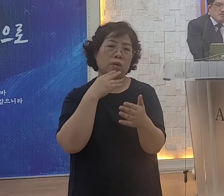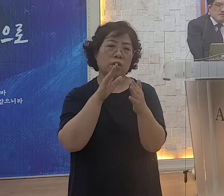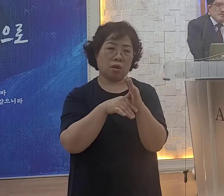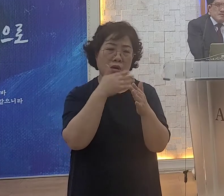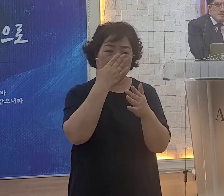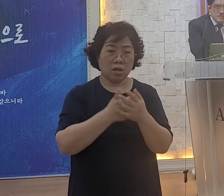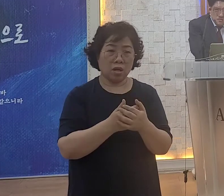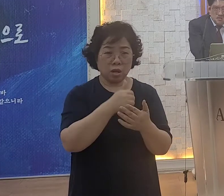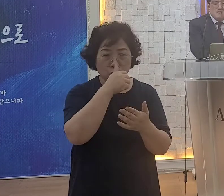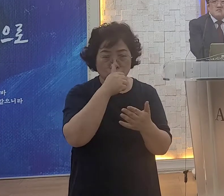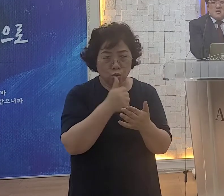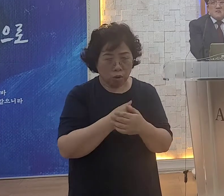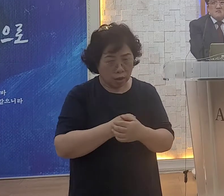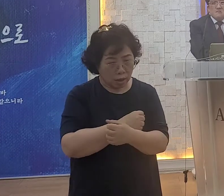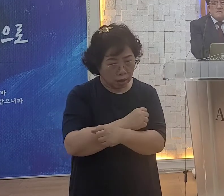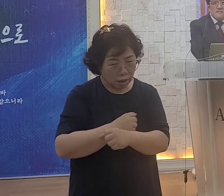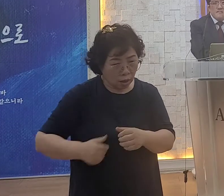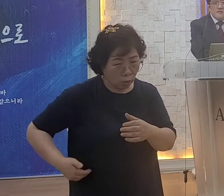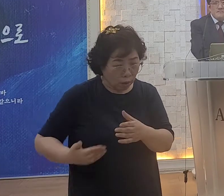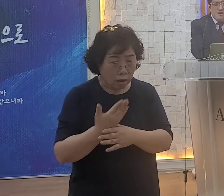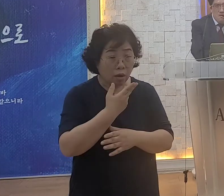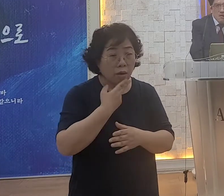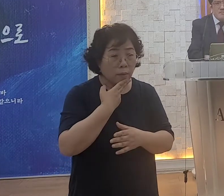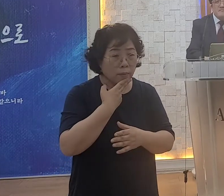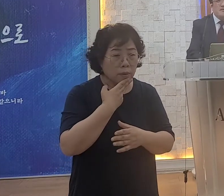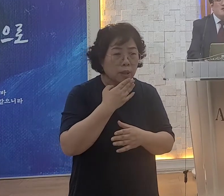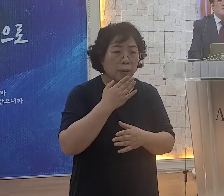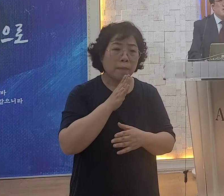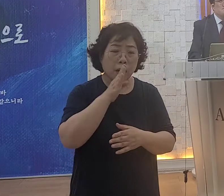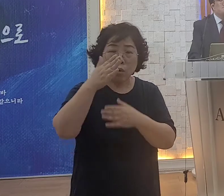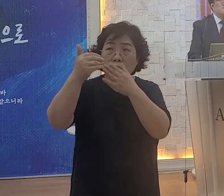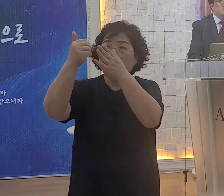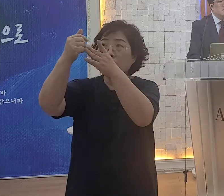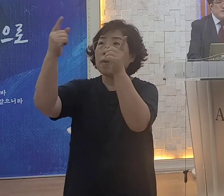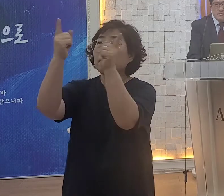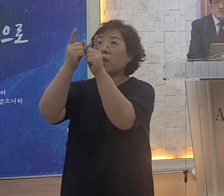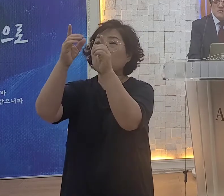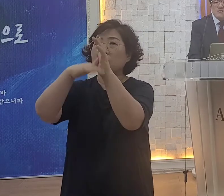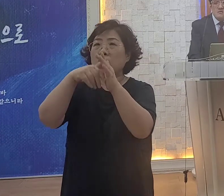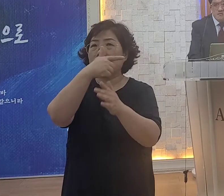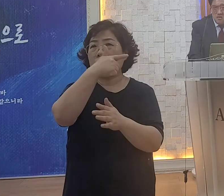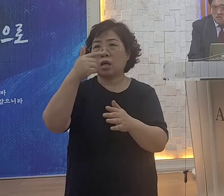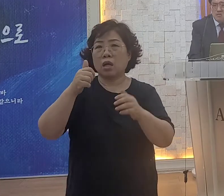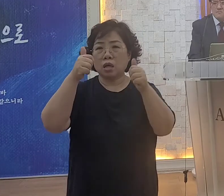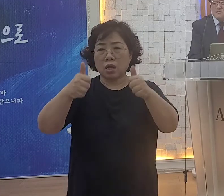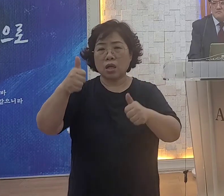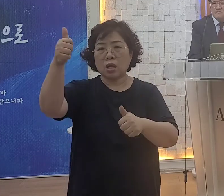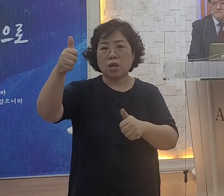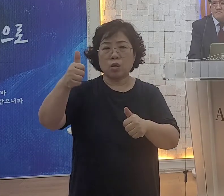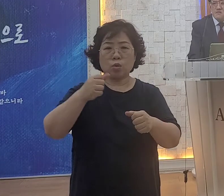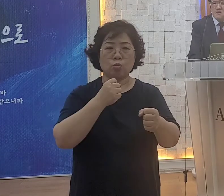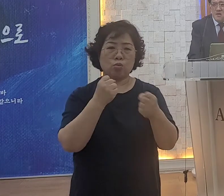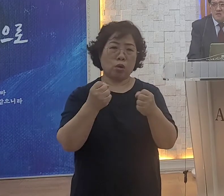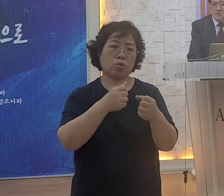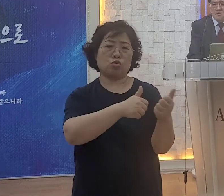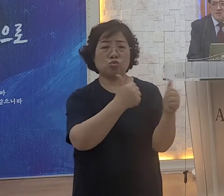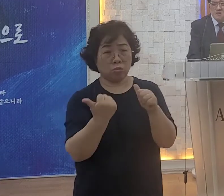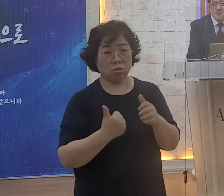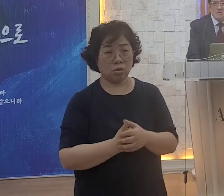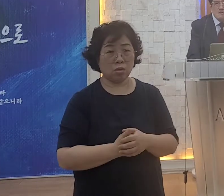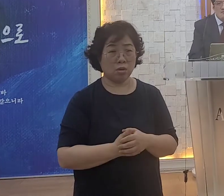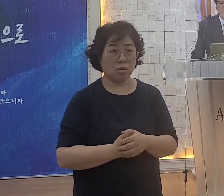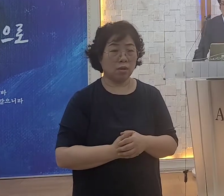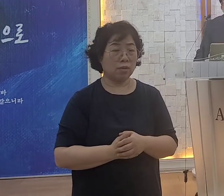않고, 이 의식을 거치지 않고, 바로 하나님 앞에 나아갔다가 죽은 대제사장이 여럿 있어.